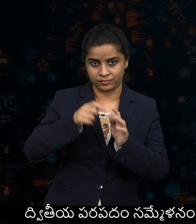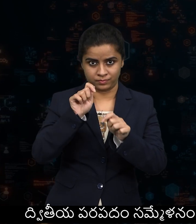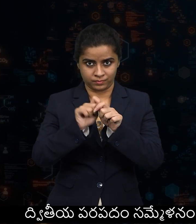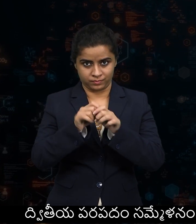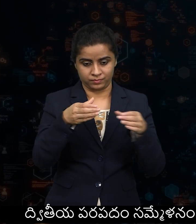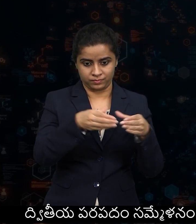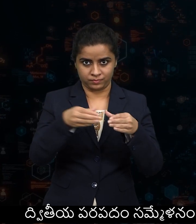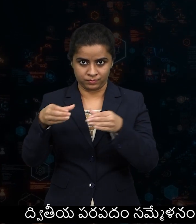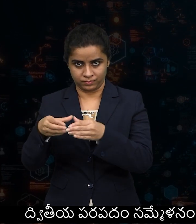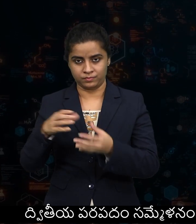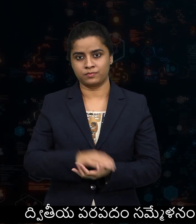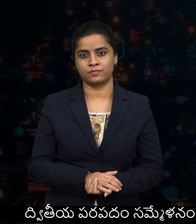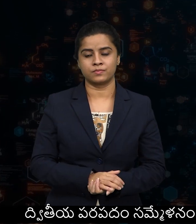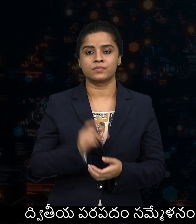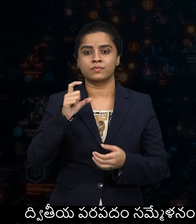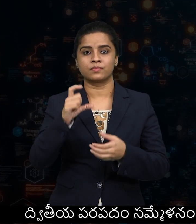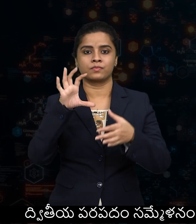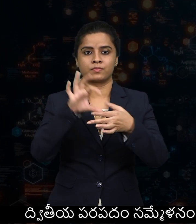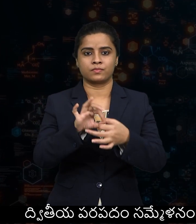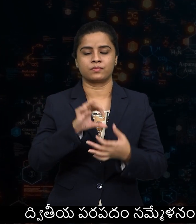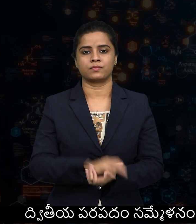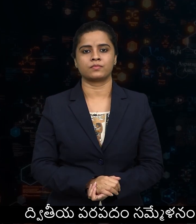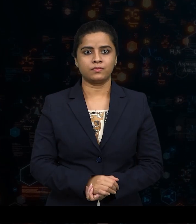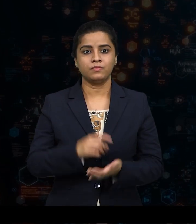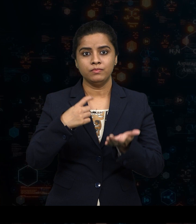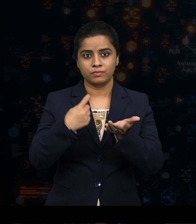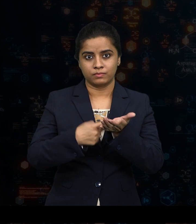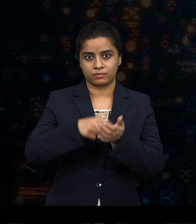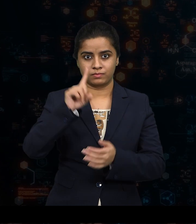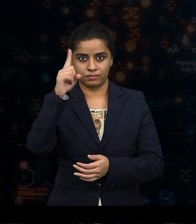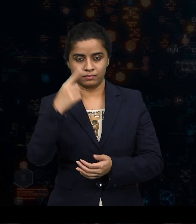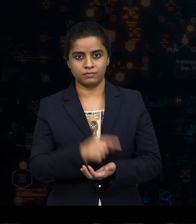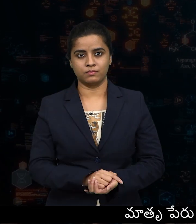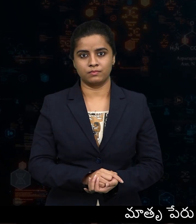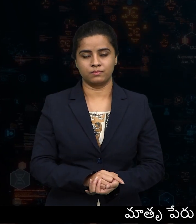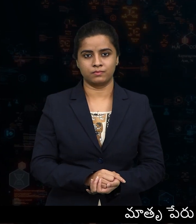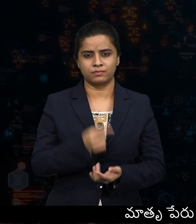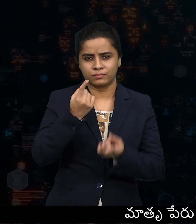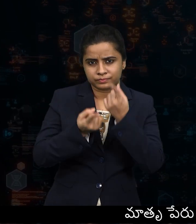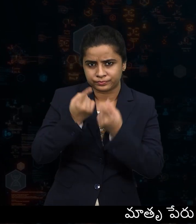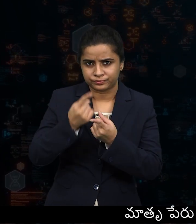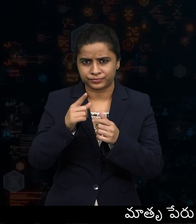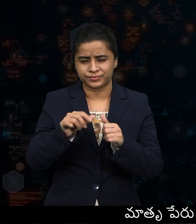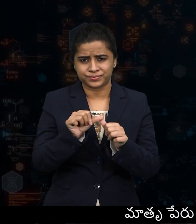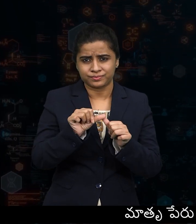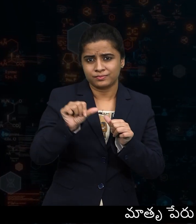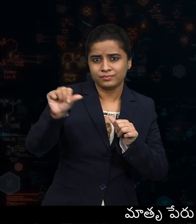యొక్క క్రియాత్మక సమూహాన్ని వివరిస్తుంది. నియమం 1. మాతృపేరు మూలపదం